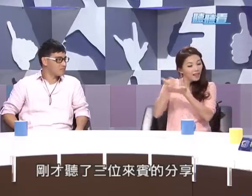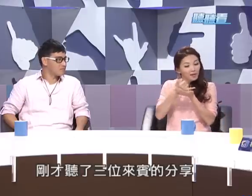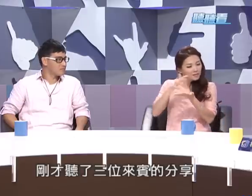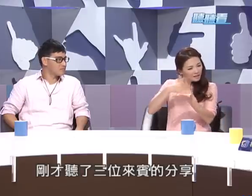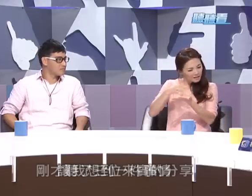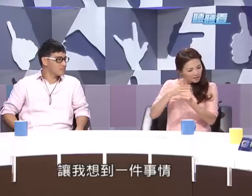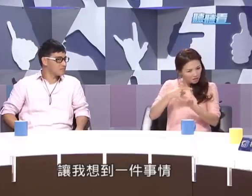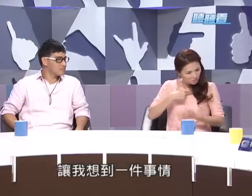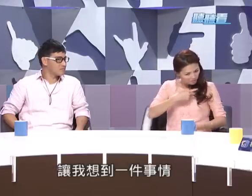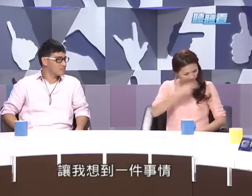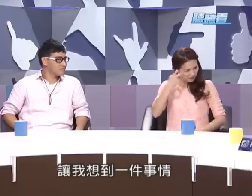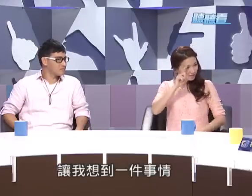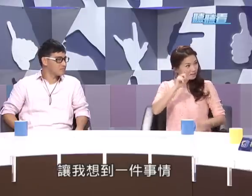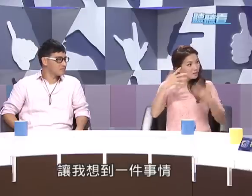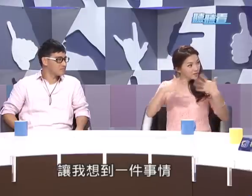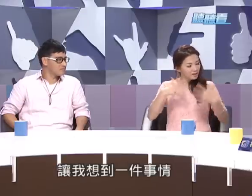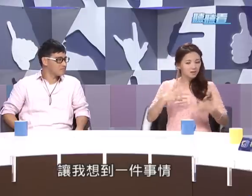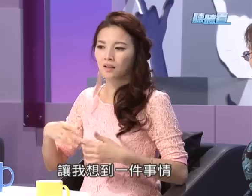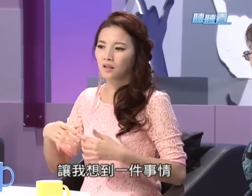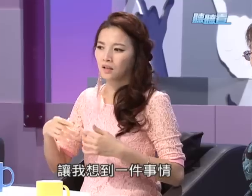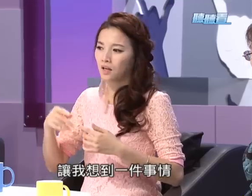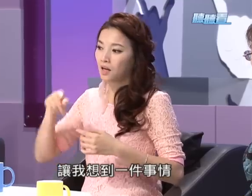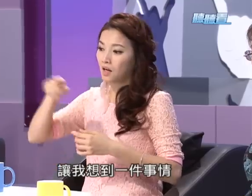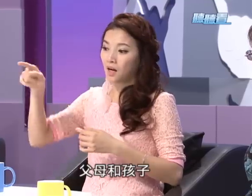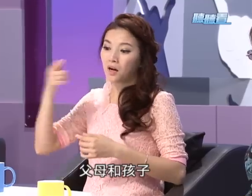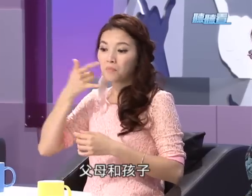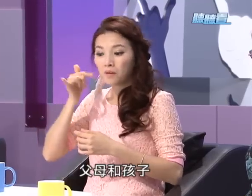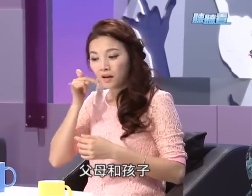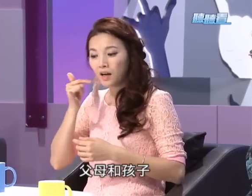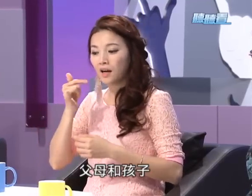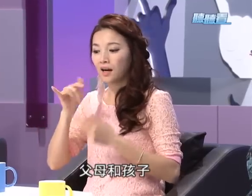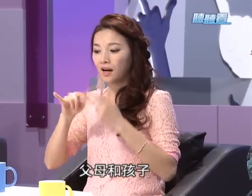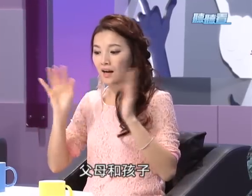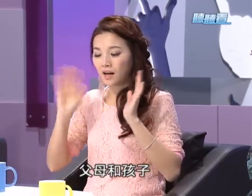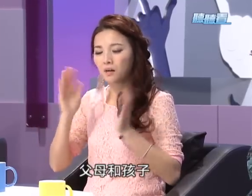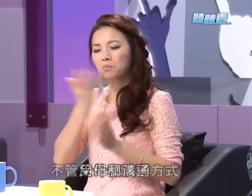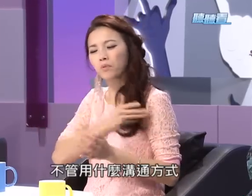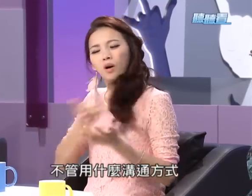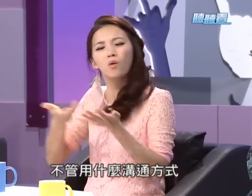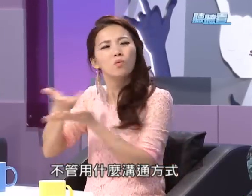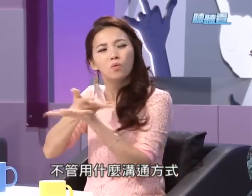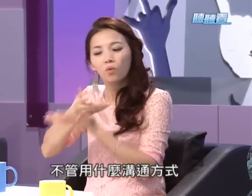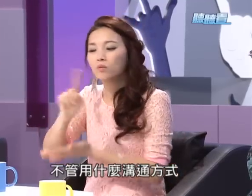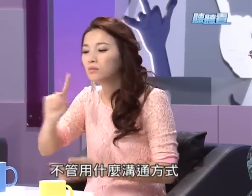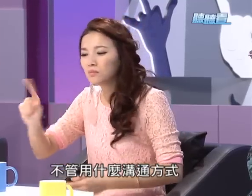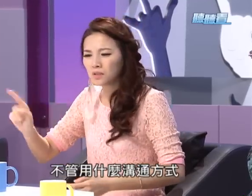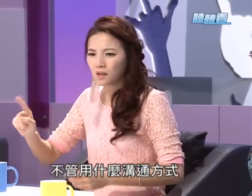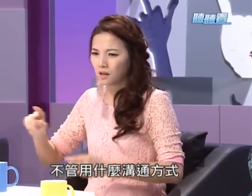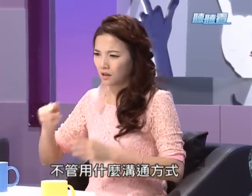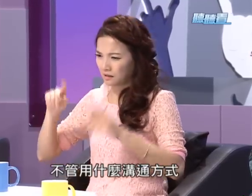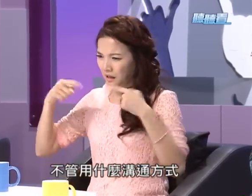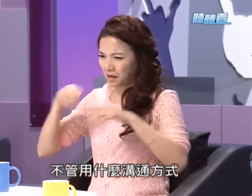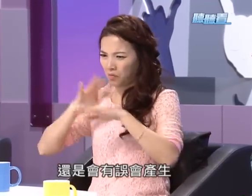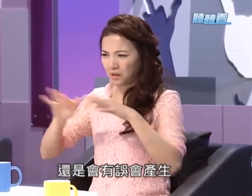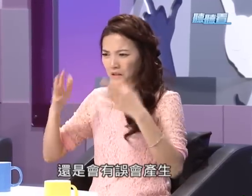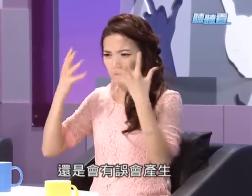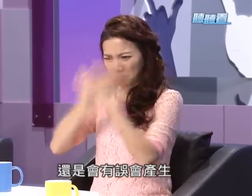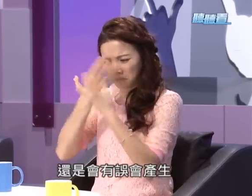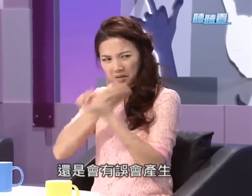享，让我想到一件事情，父母和孩子不管用什么沟通方式还是会有误会